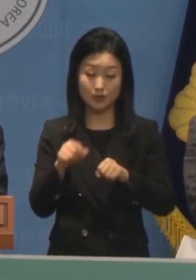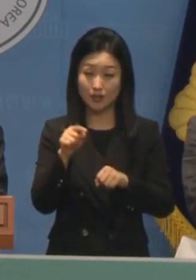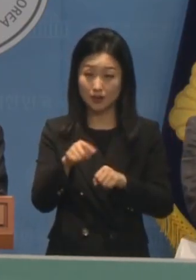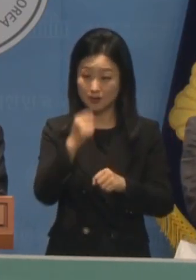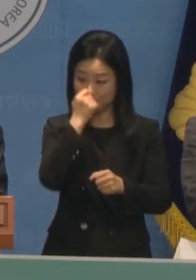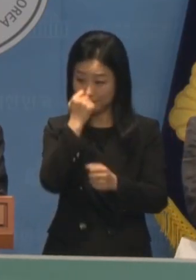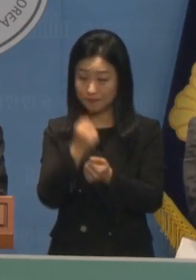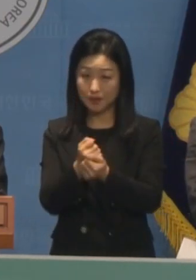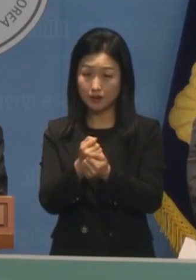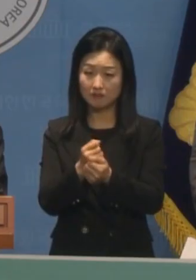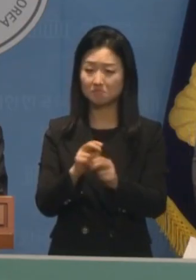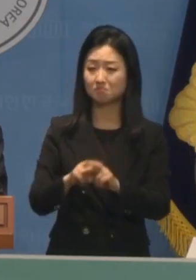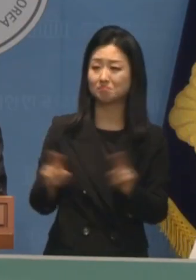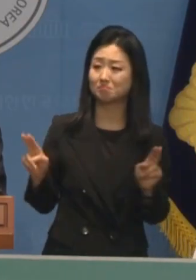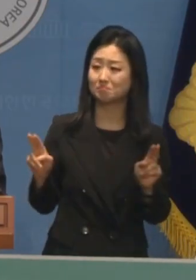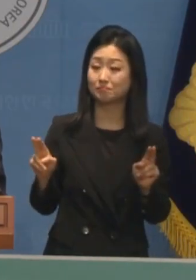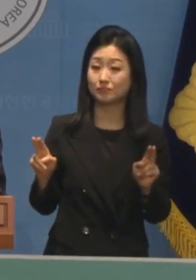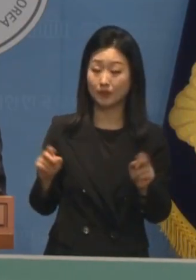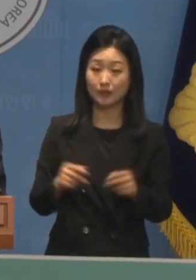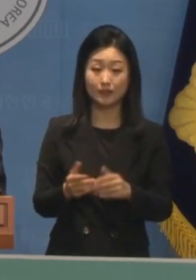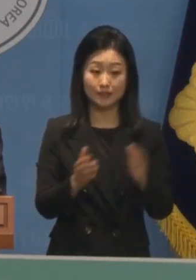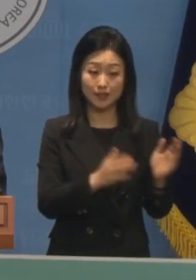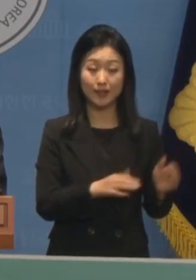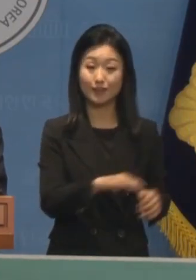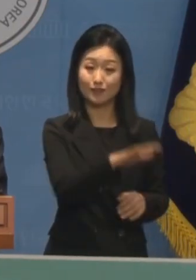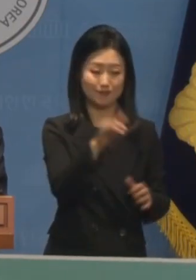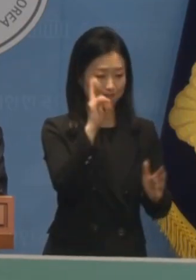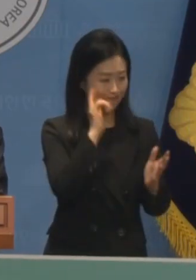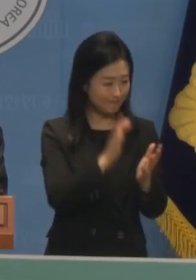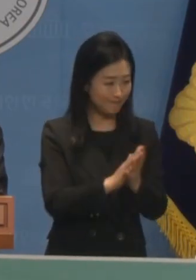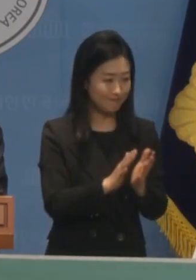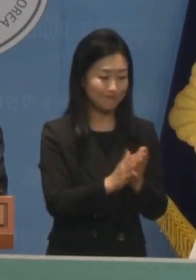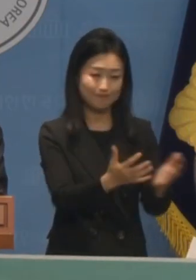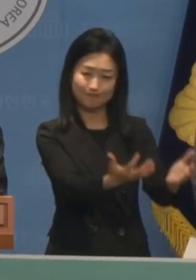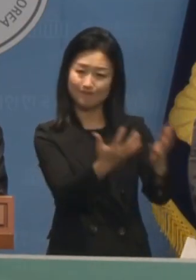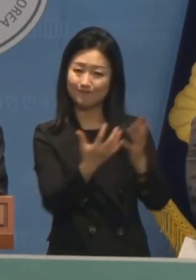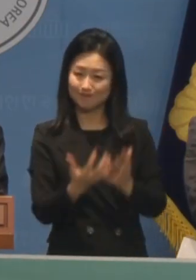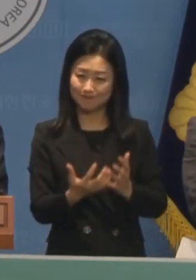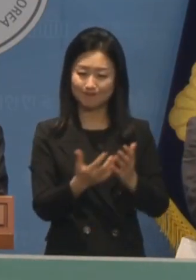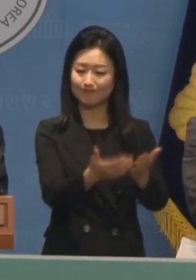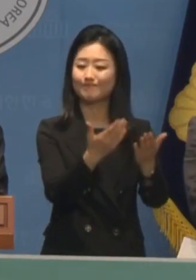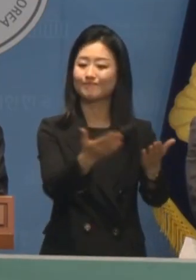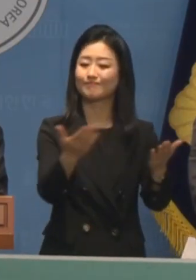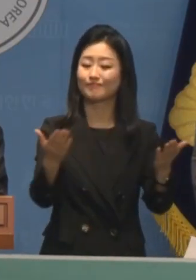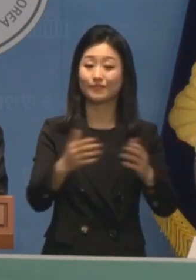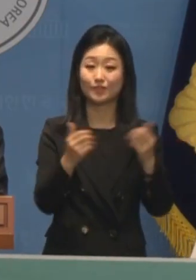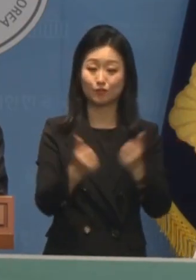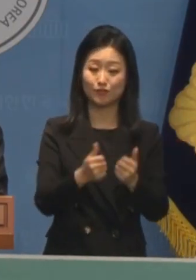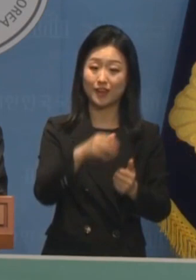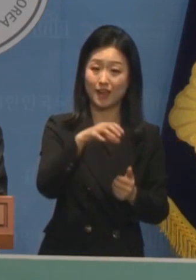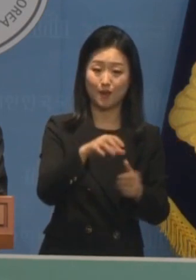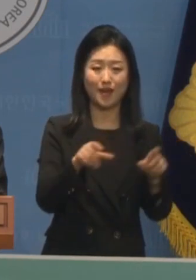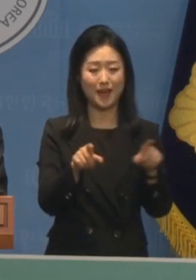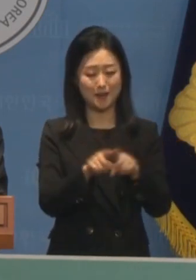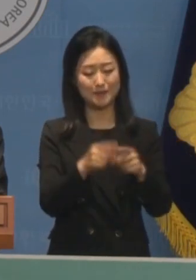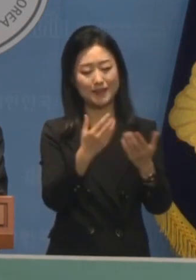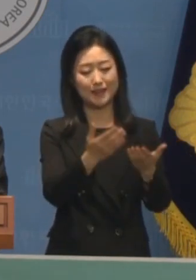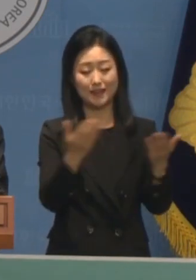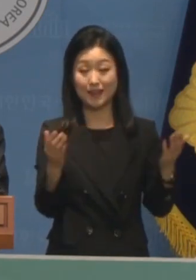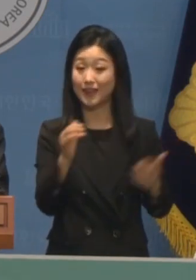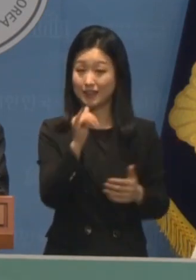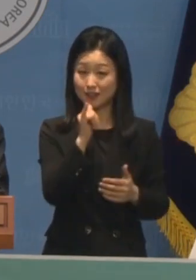일방적으로 취소했으나 민간이 자주적이고 주체적으로 참여하여 국회와 함께 되살린